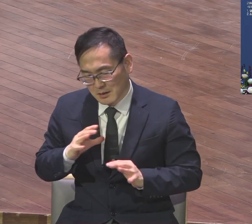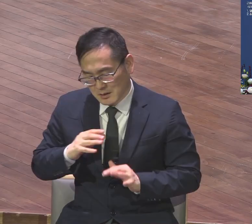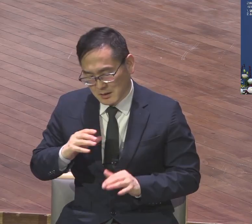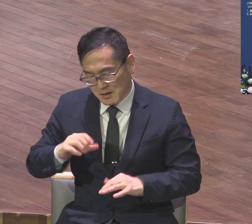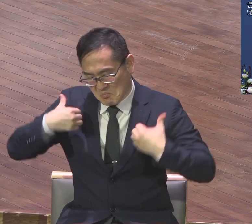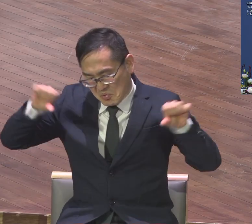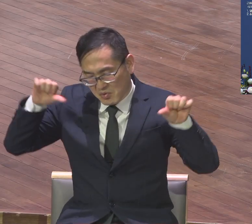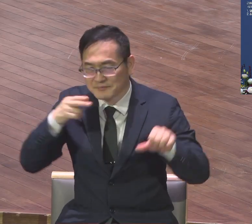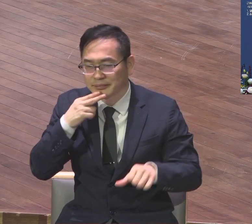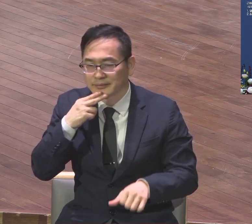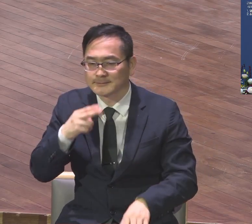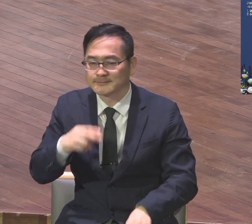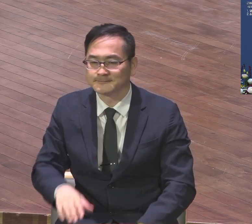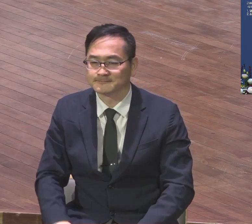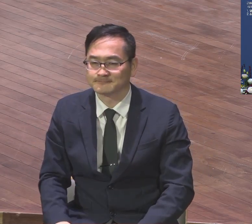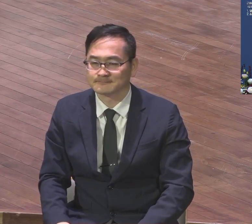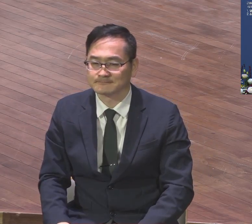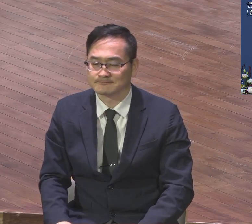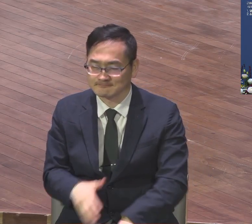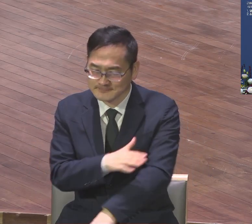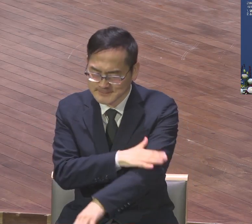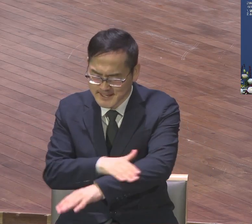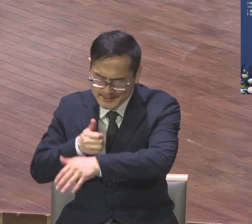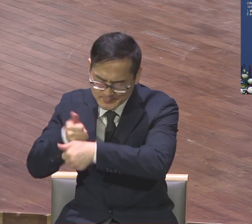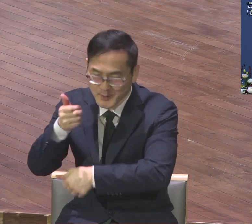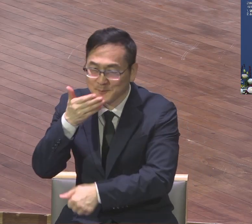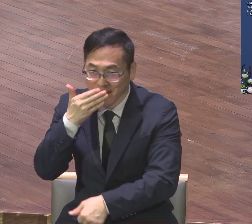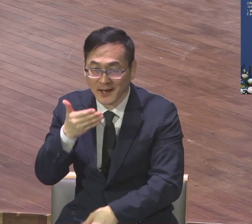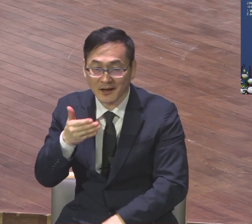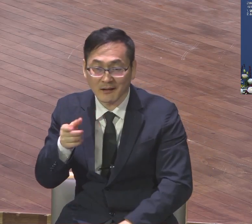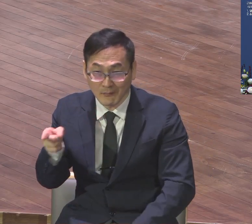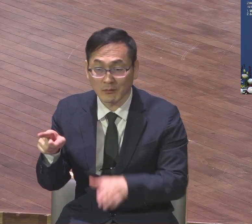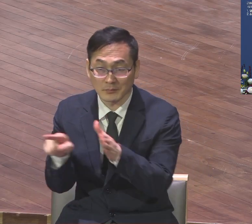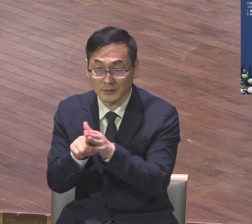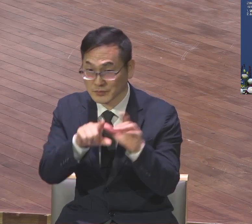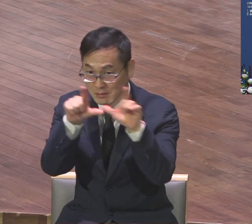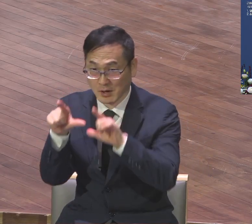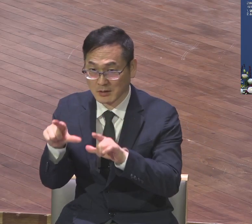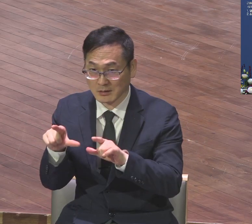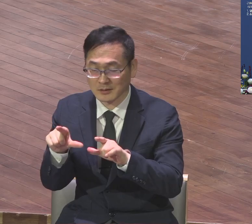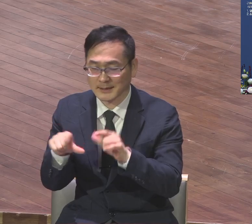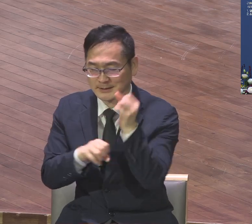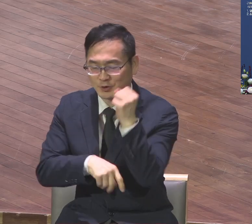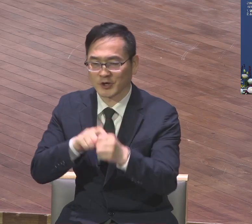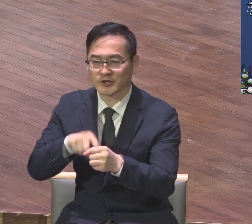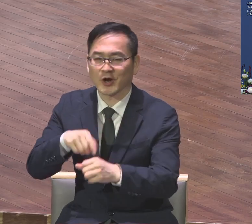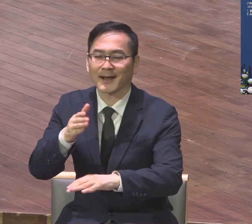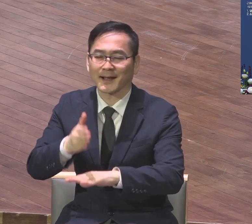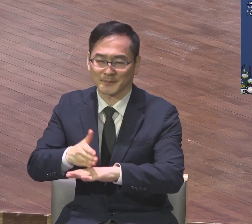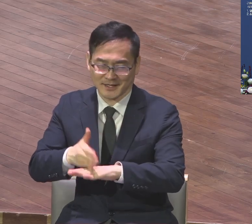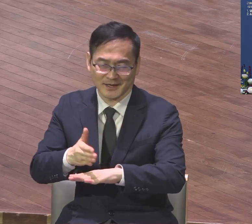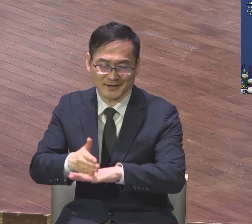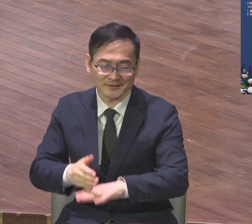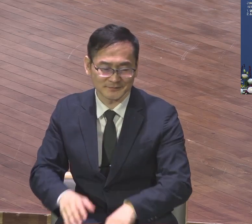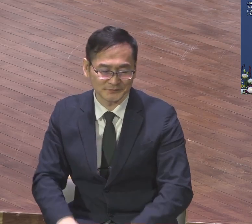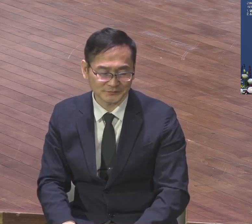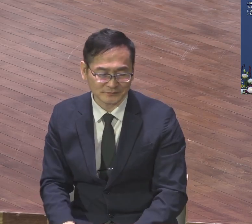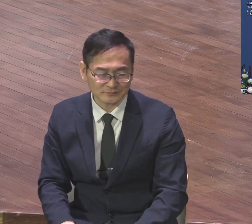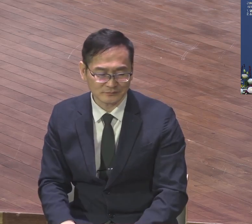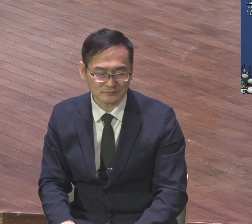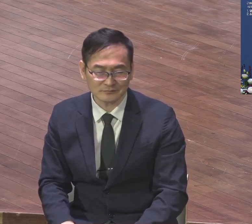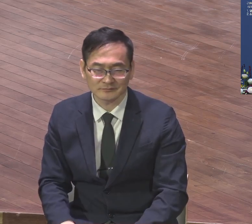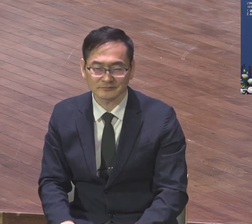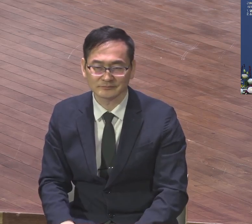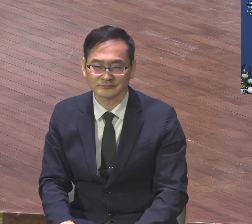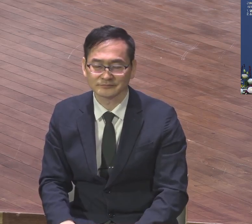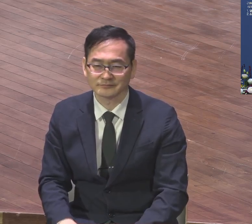돼요? 활력이 넘치는 신앙생활하게 되지요. 여기에 모든 성도들 졸지 마시고, 영적으로 졸지 마시고,